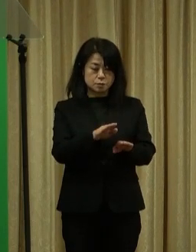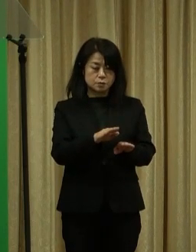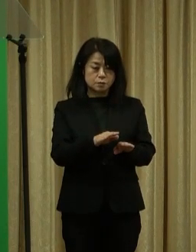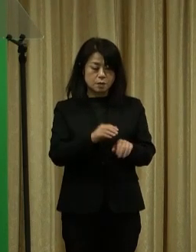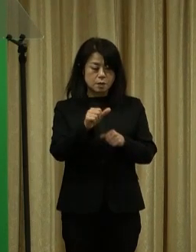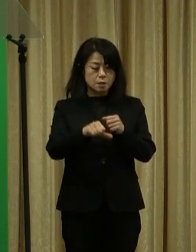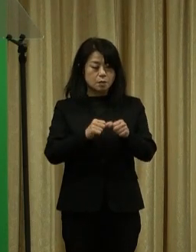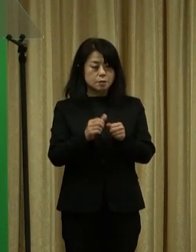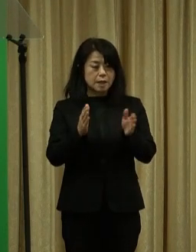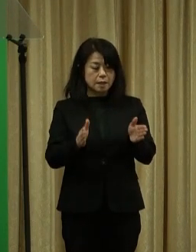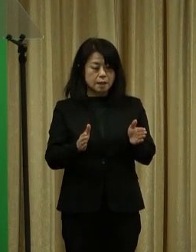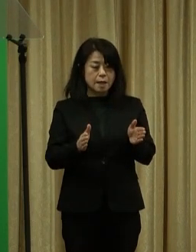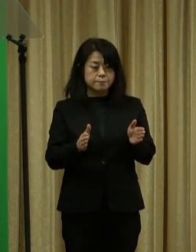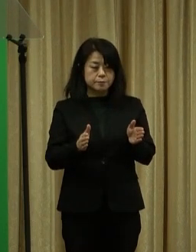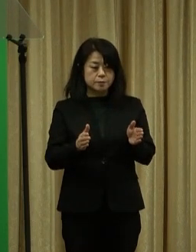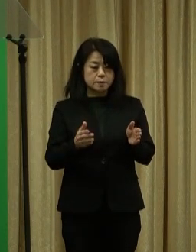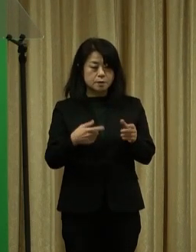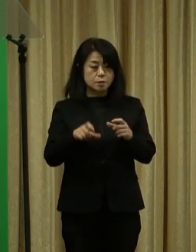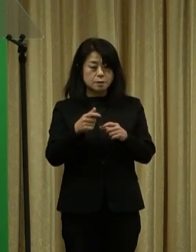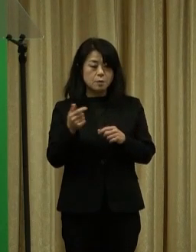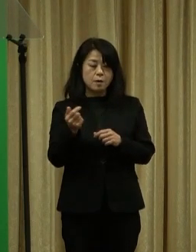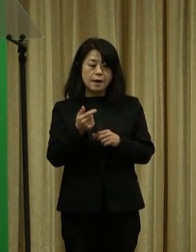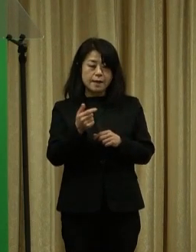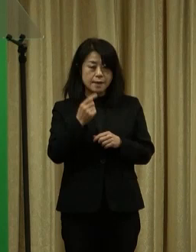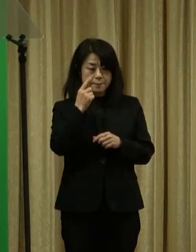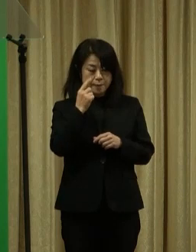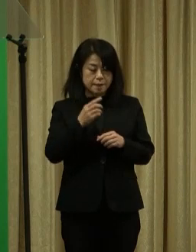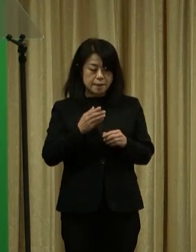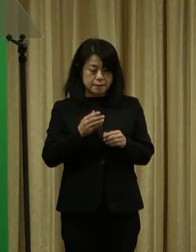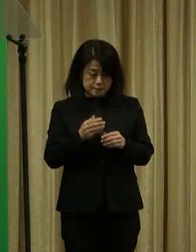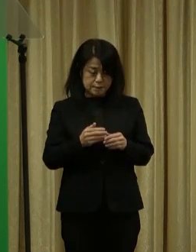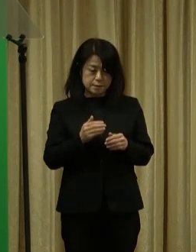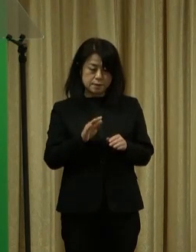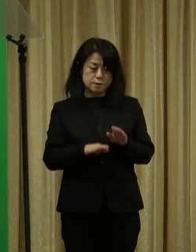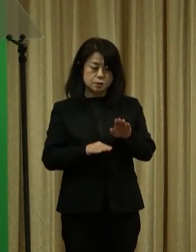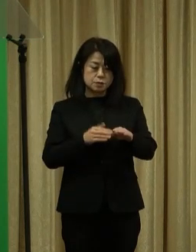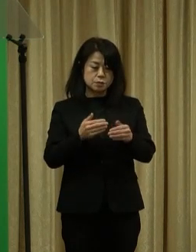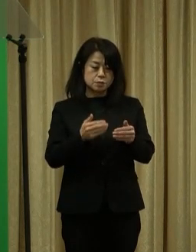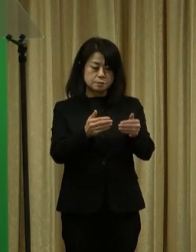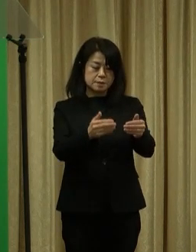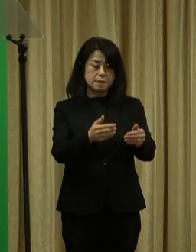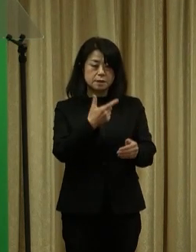年間のペースよりももう少し加速をしながら進めていきたいと考えています。